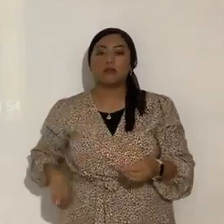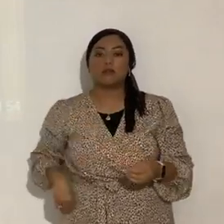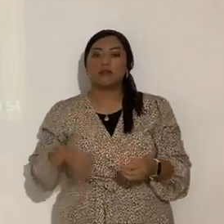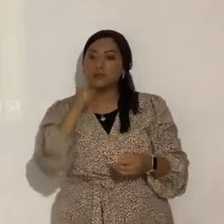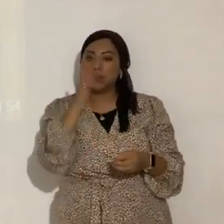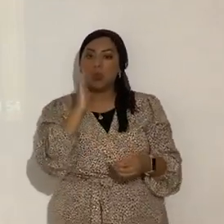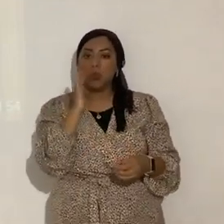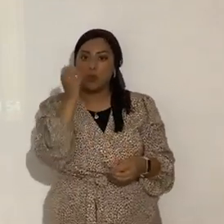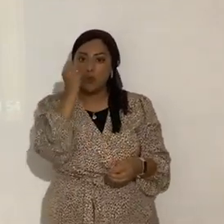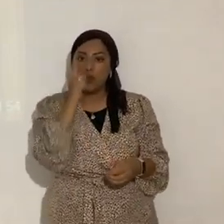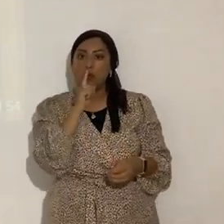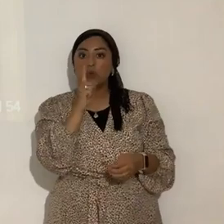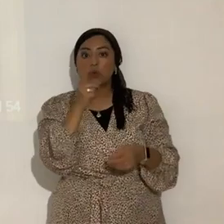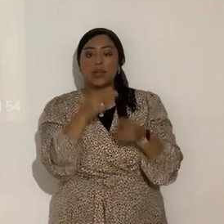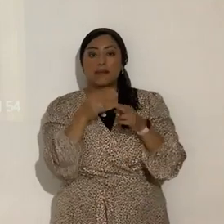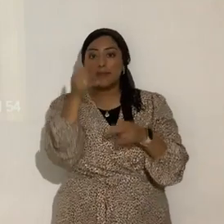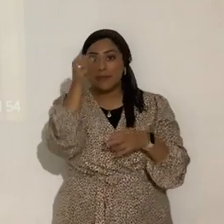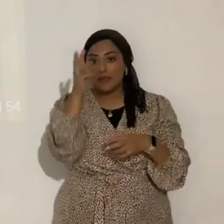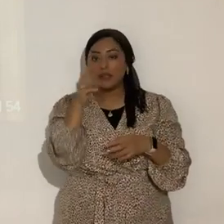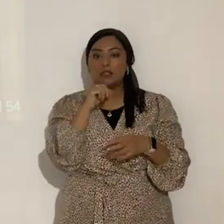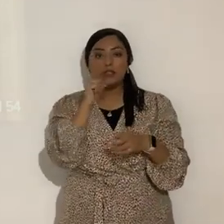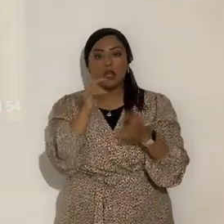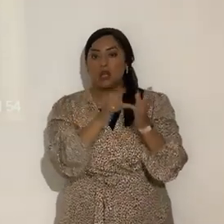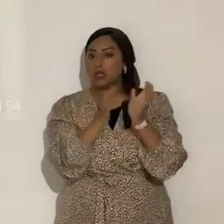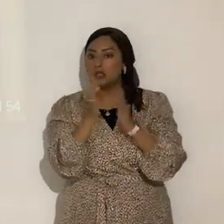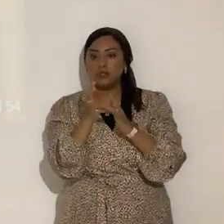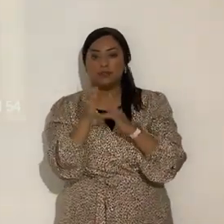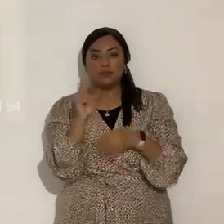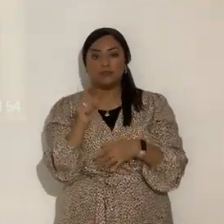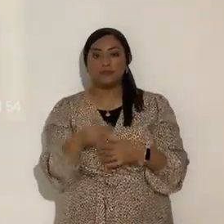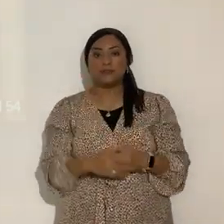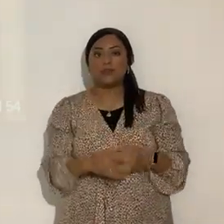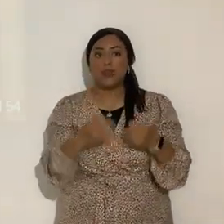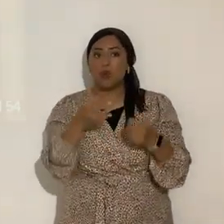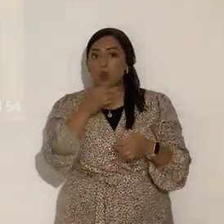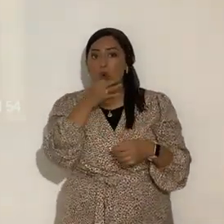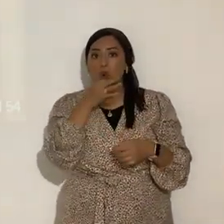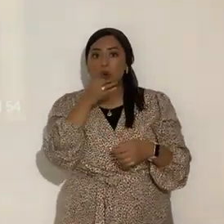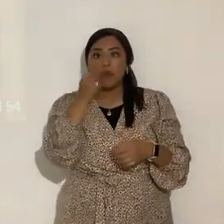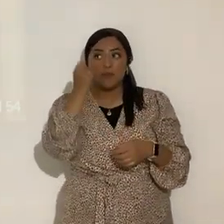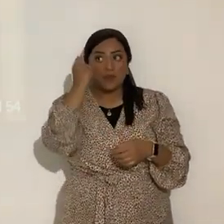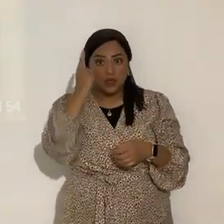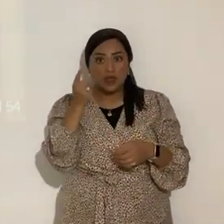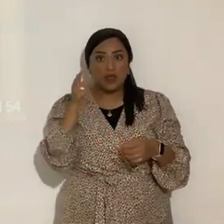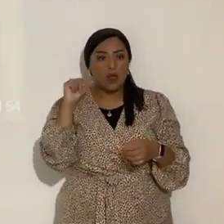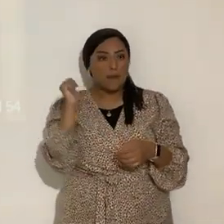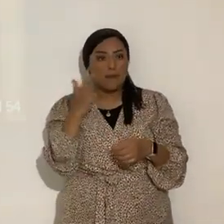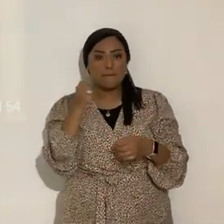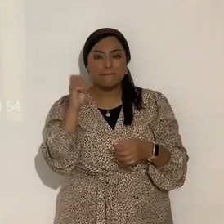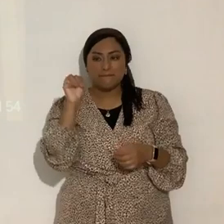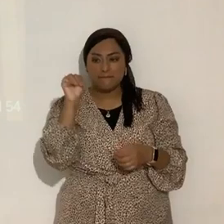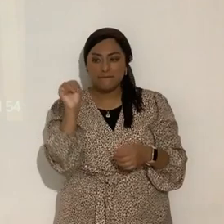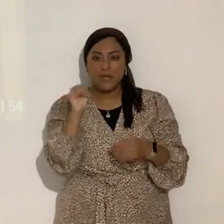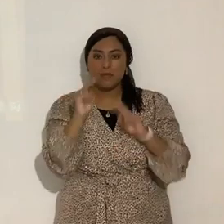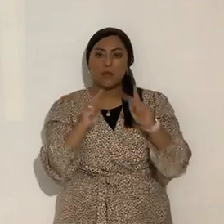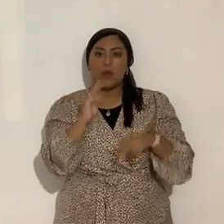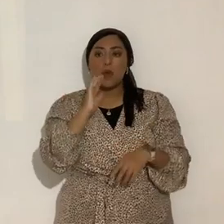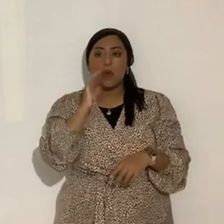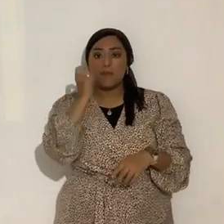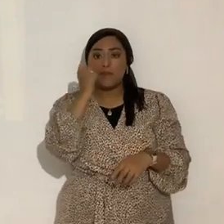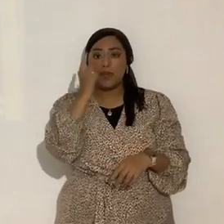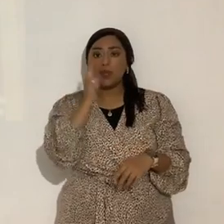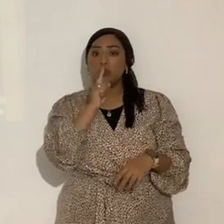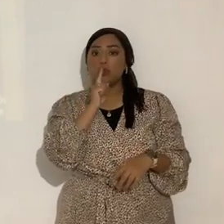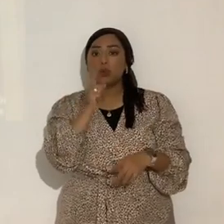nombre correcto es Yahshua, ¿sí? Pronto lo entenderán, miles, millones, billones de personas entenderán que